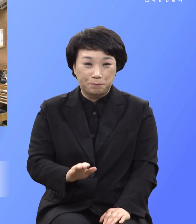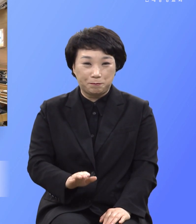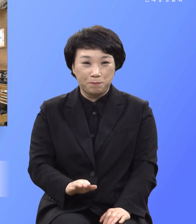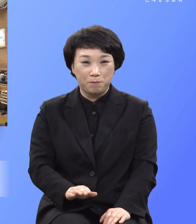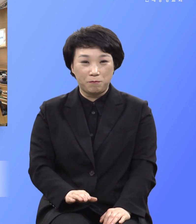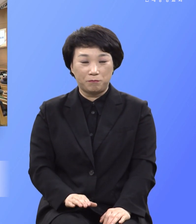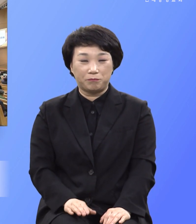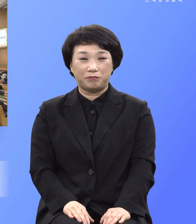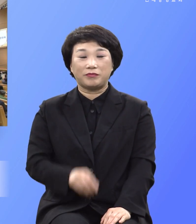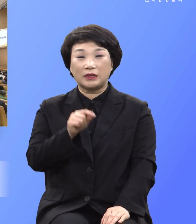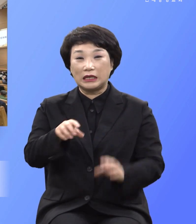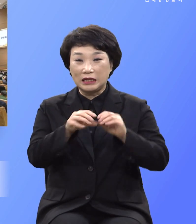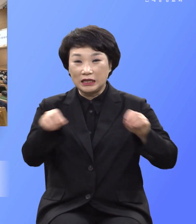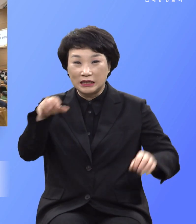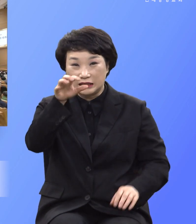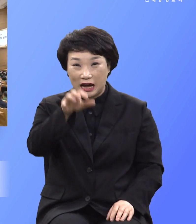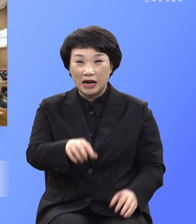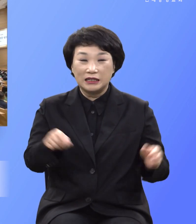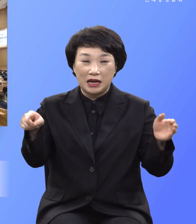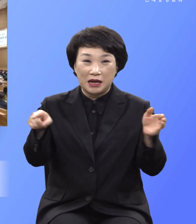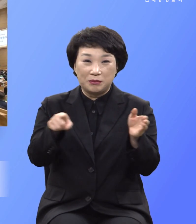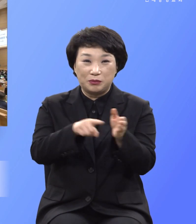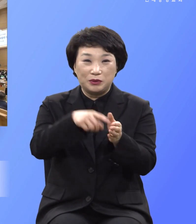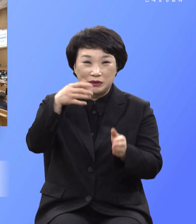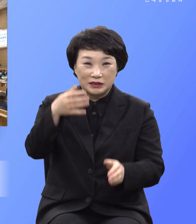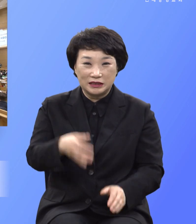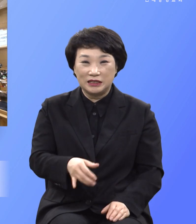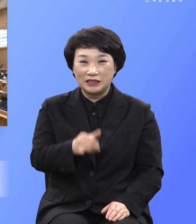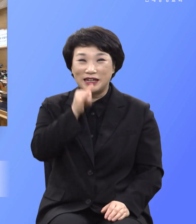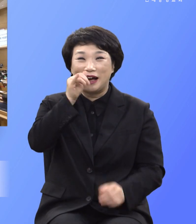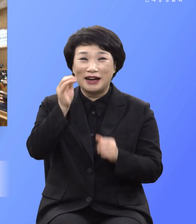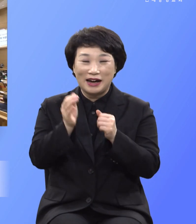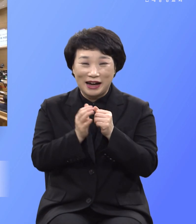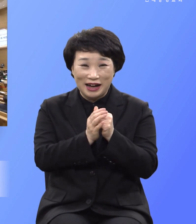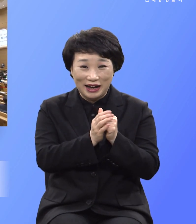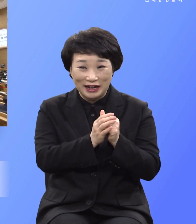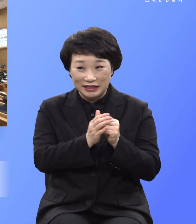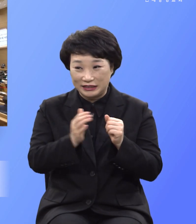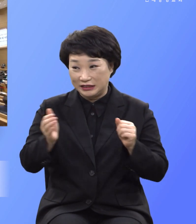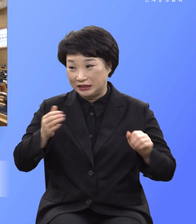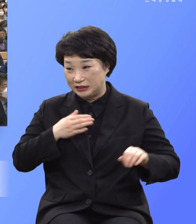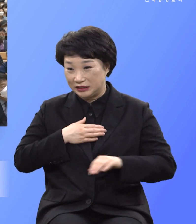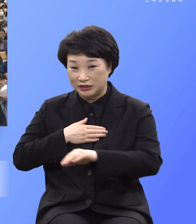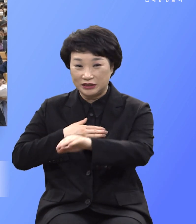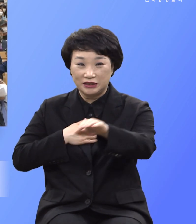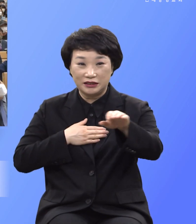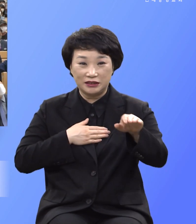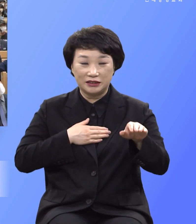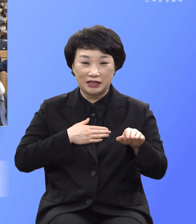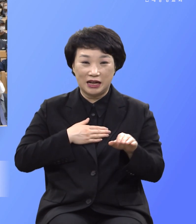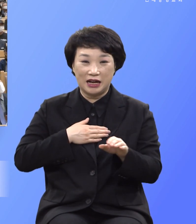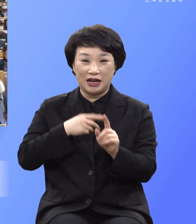이 땅에 의심 담아 있는가